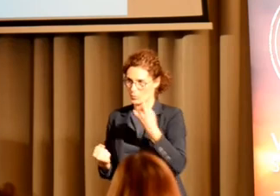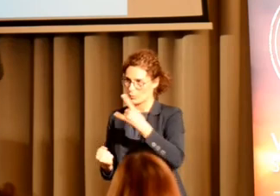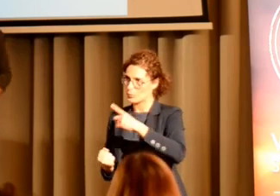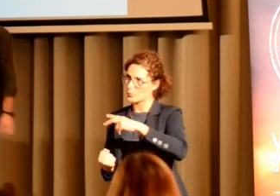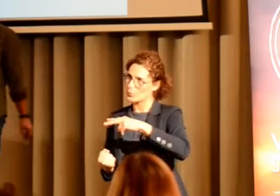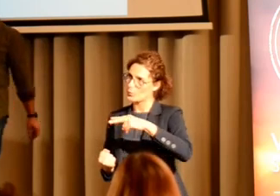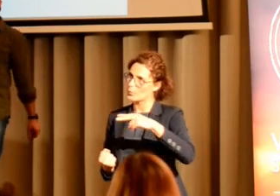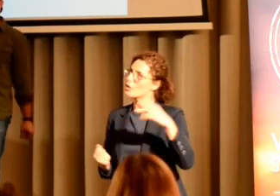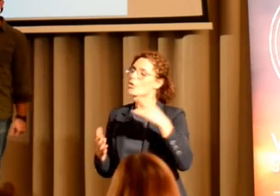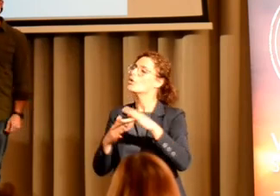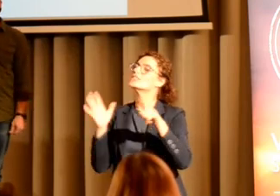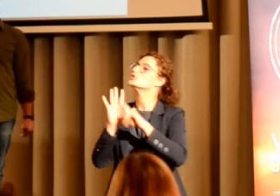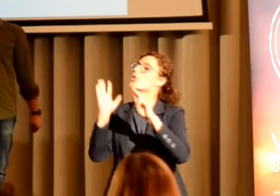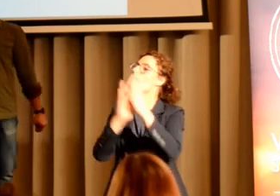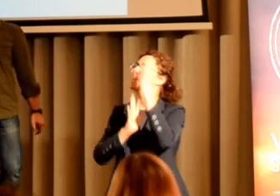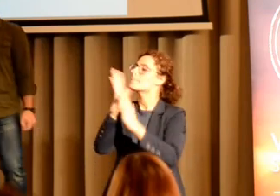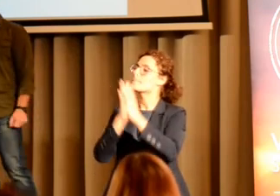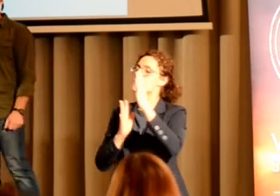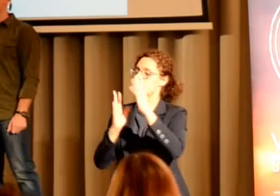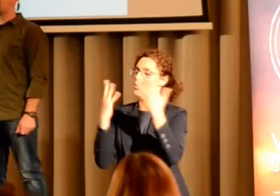To jest wycie wilków z Puszczy Białowieskiej.